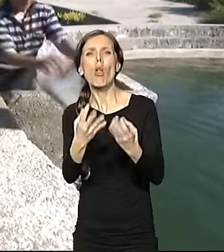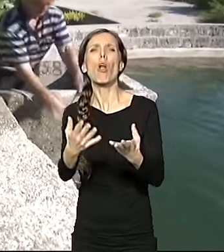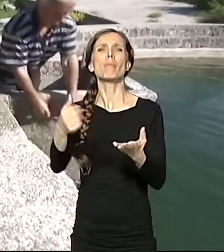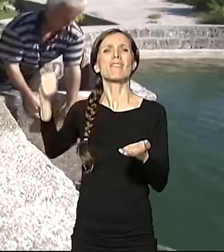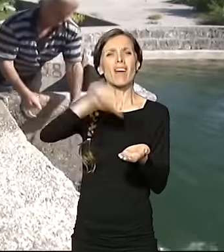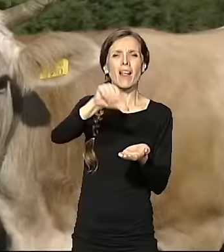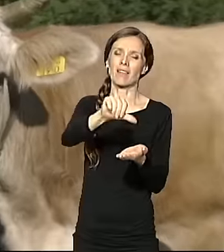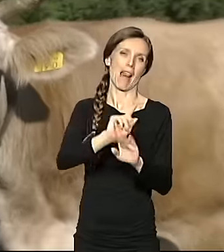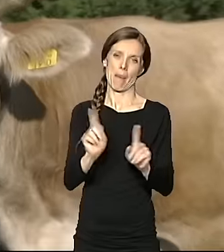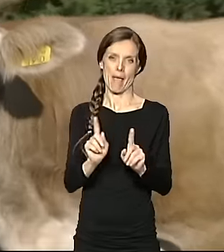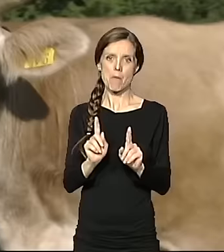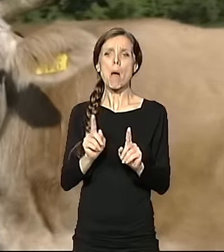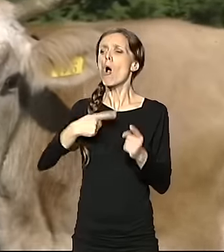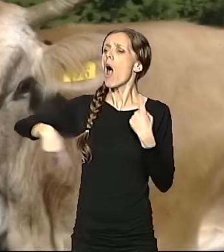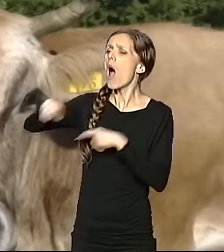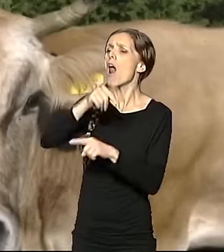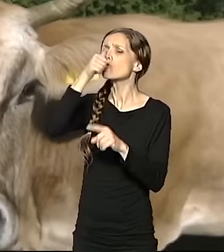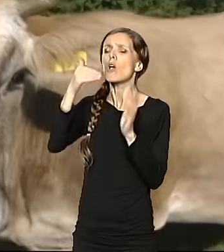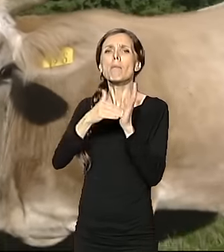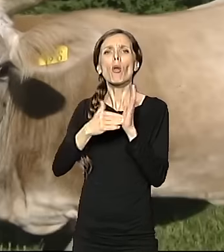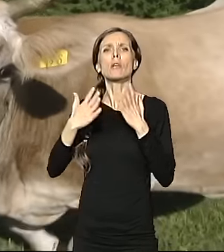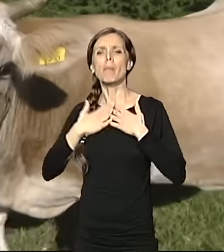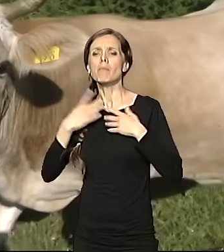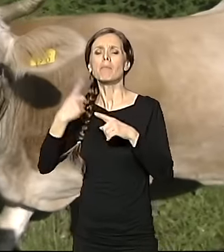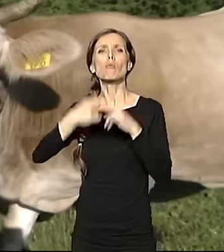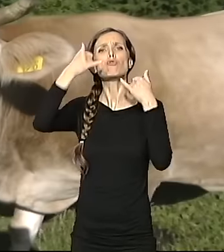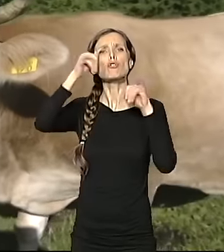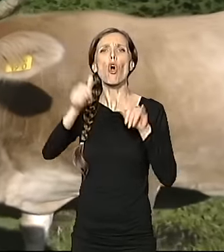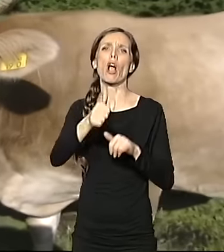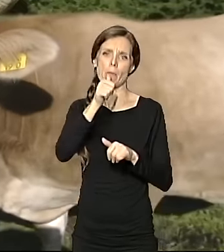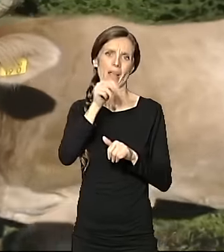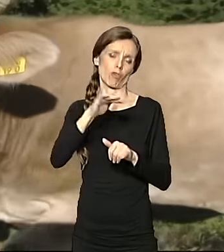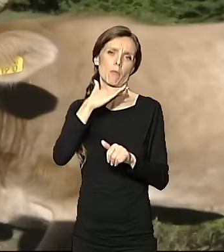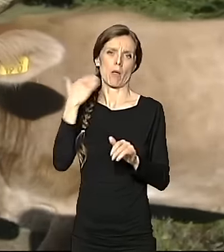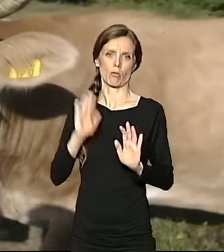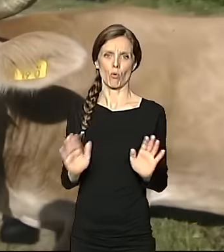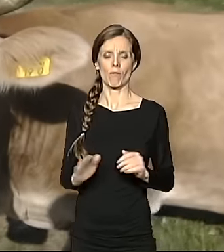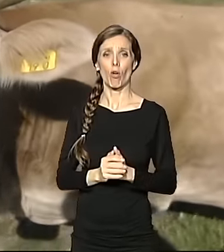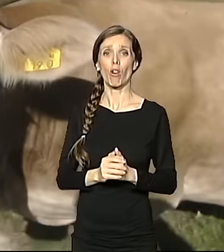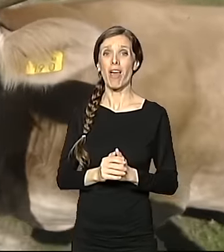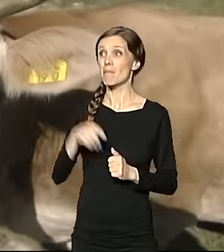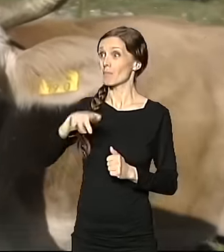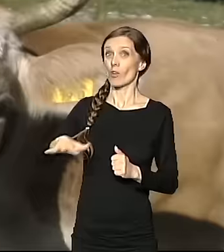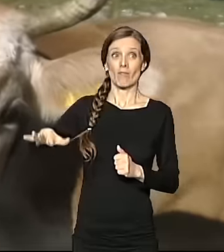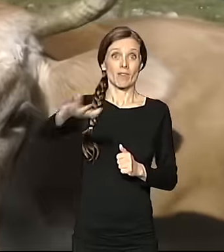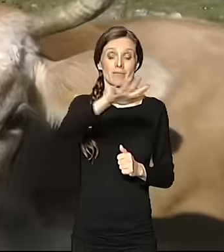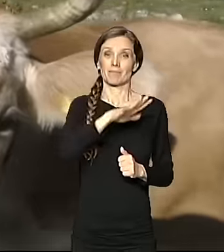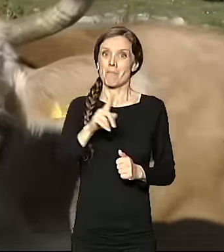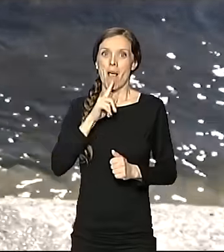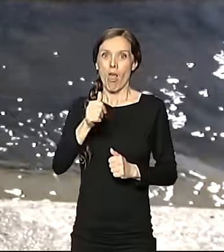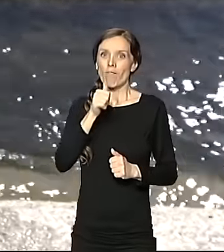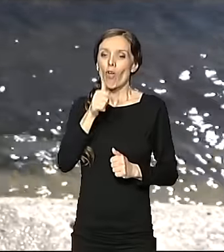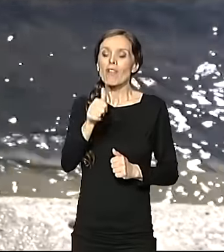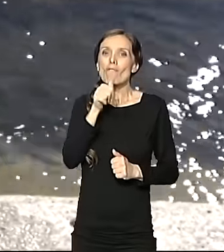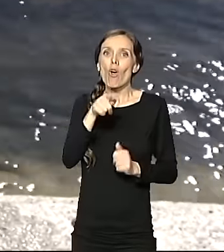poljoprivredne zahtjeve, ali za potrebe svoje i za stoku imamo dovoljno vode. Svaka kap vode u ovom bezvodnom krasu je dragocena